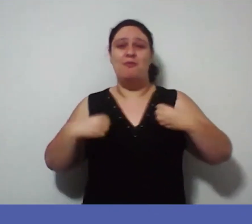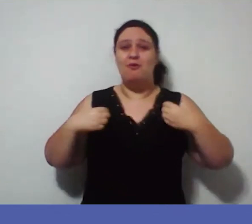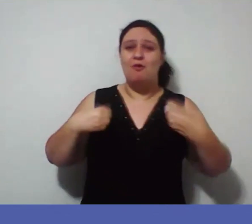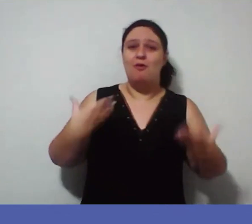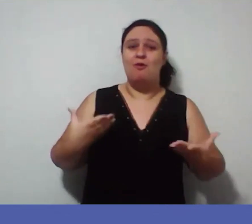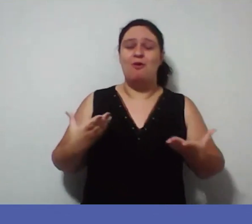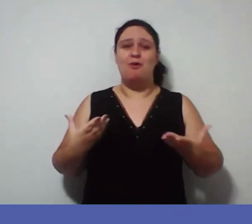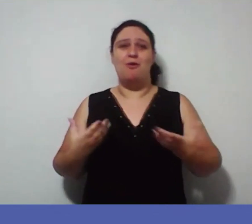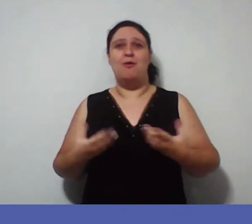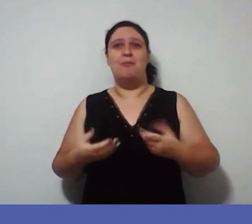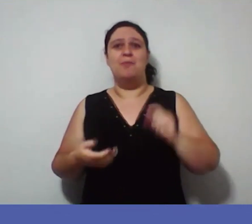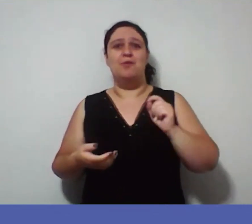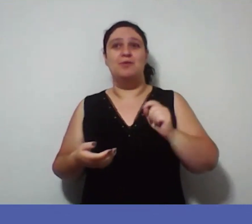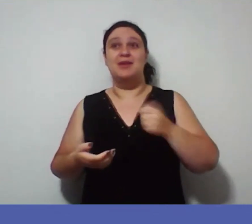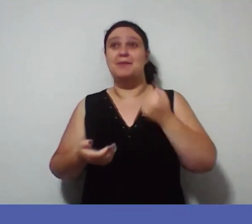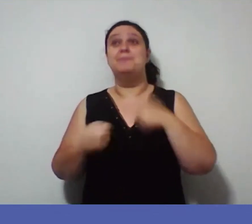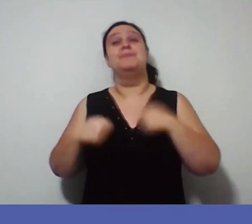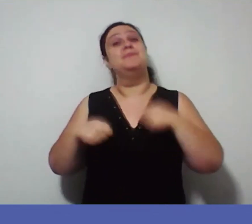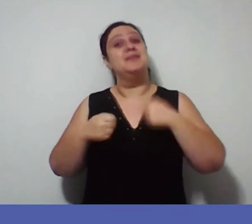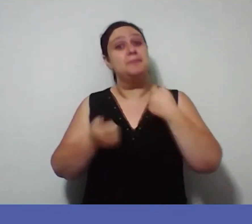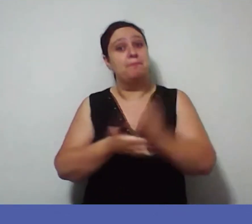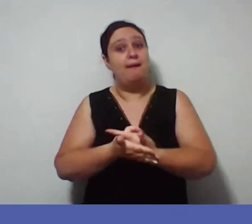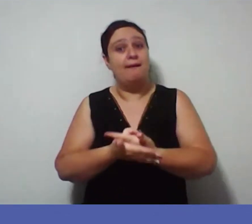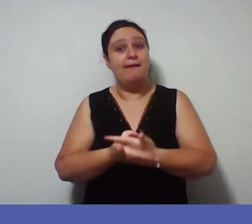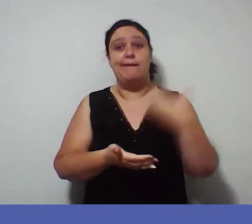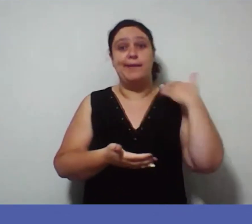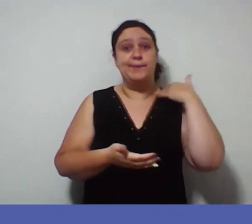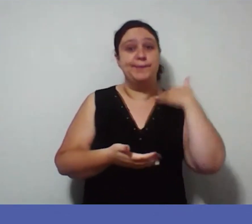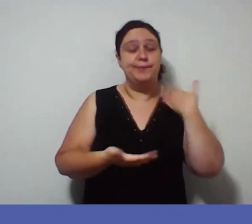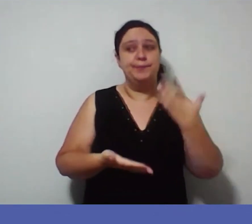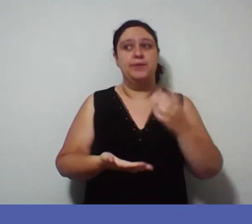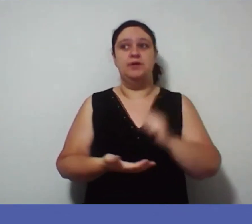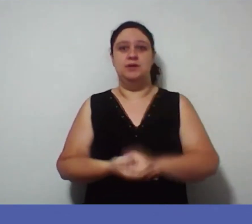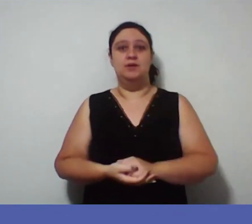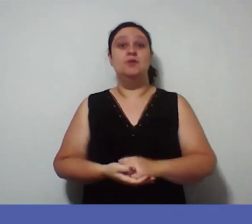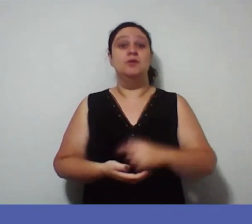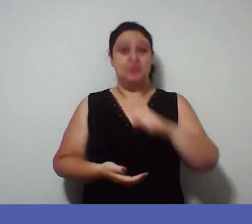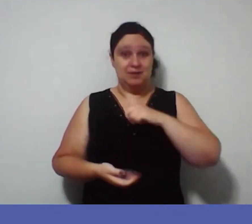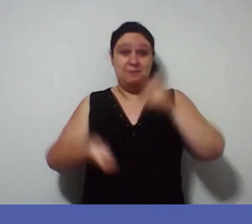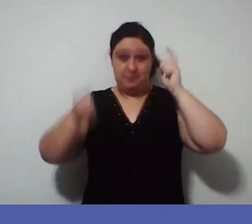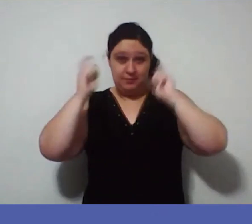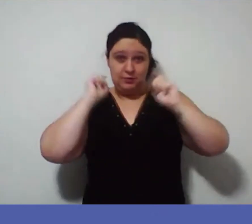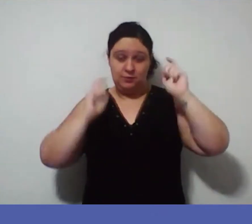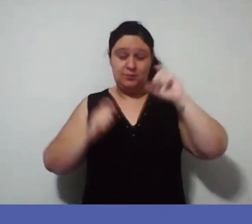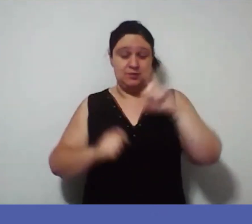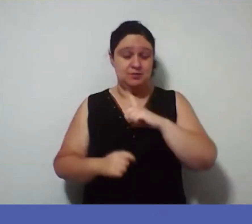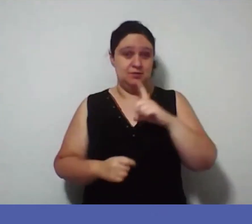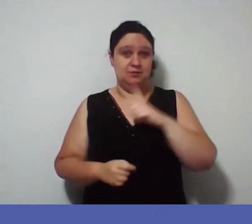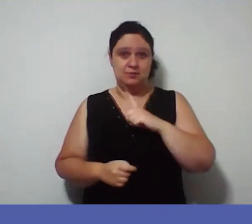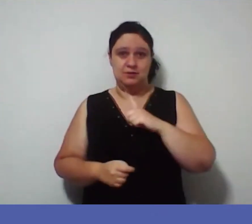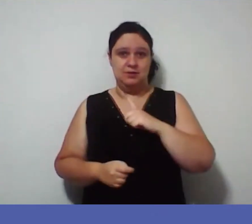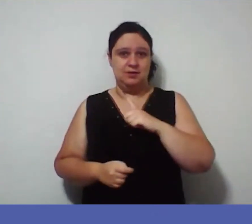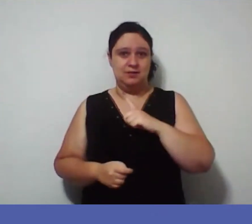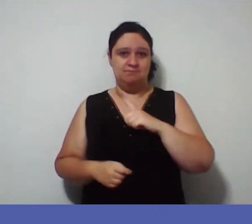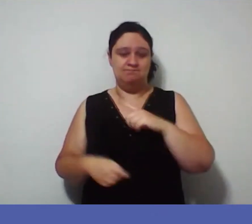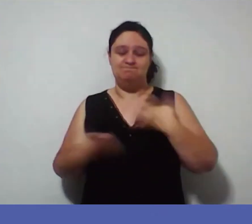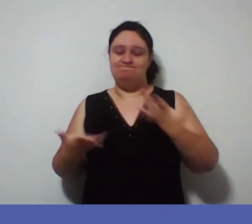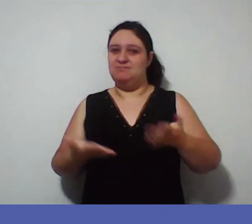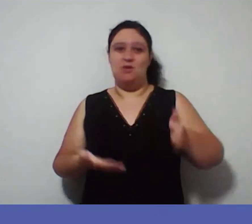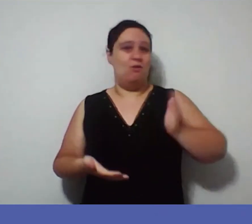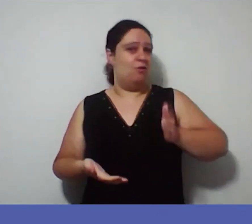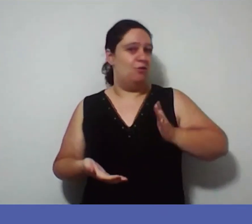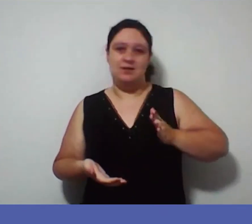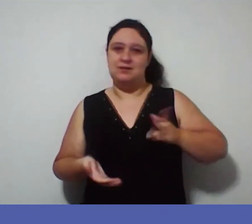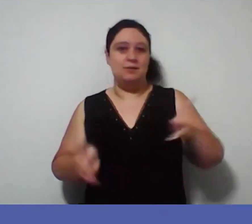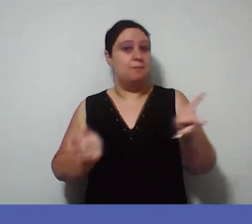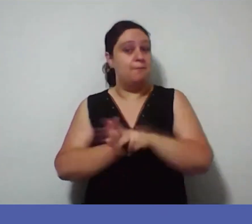conta a pagar. Então, se você tem essa preocupação, você não tem coração para as coisas de Deus, não